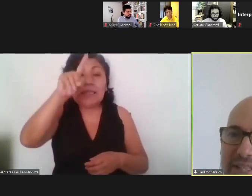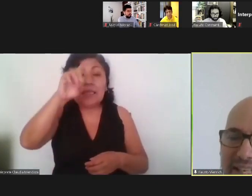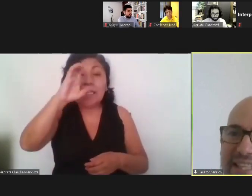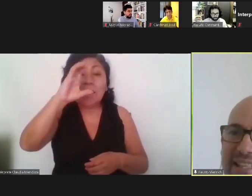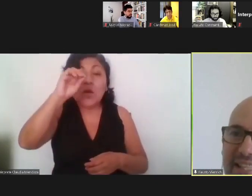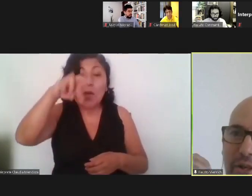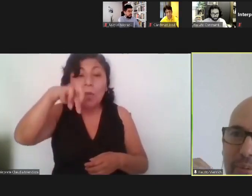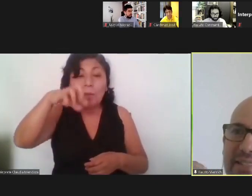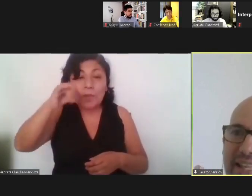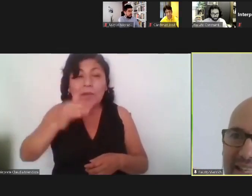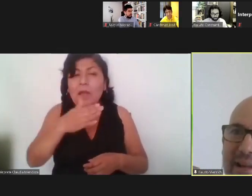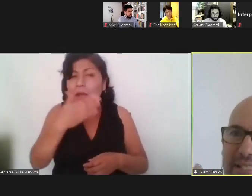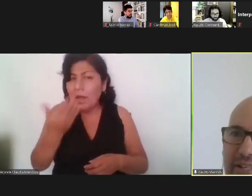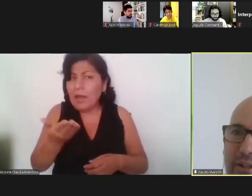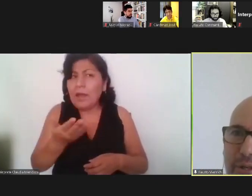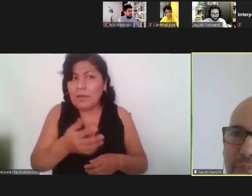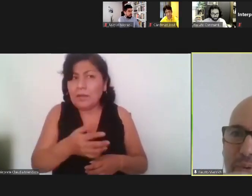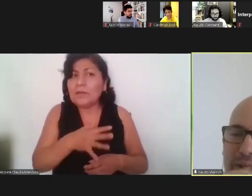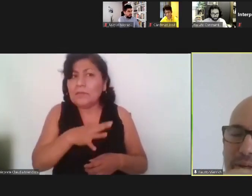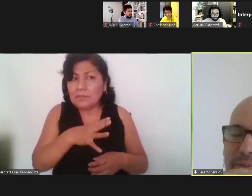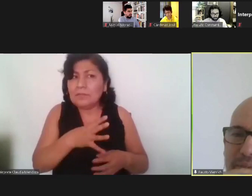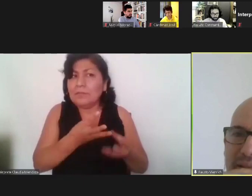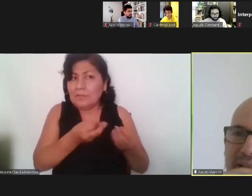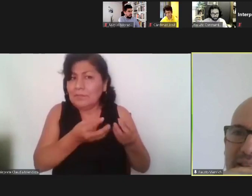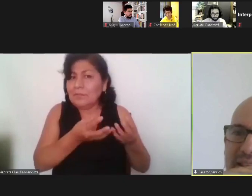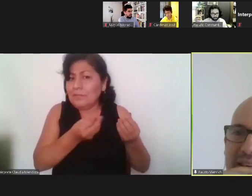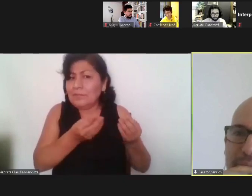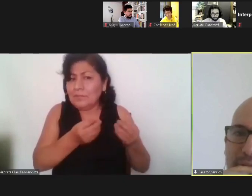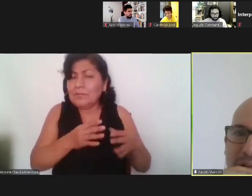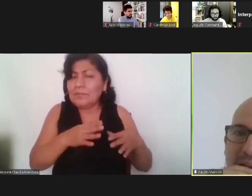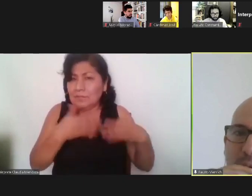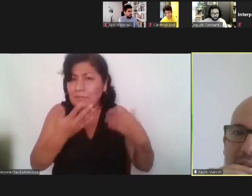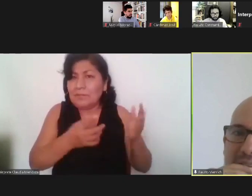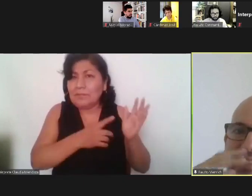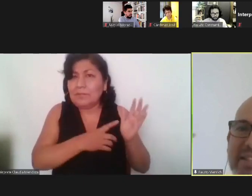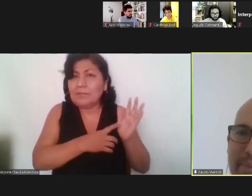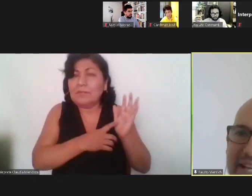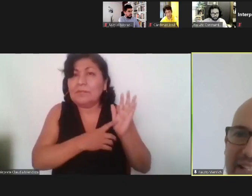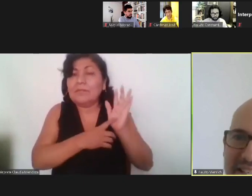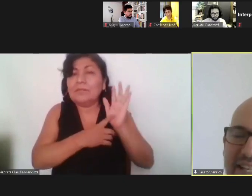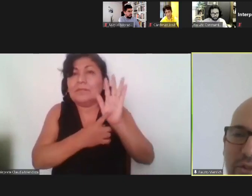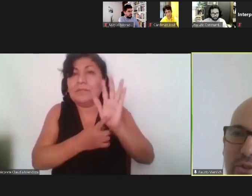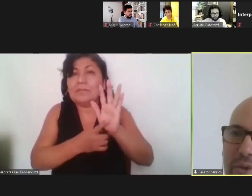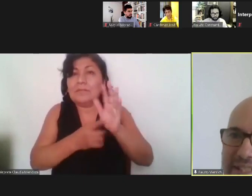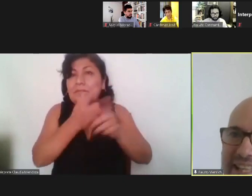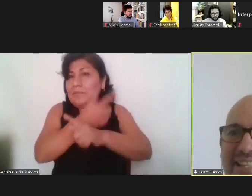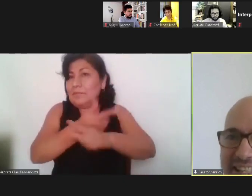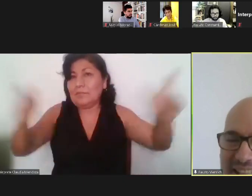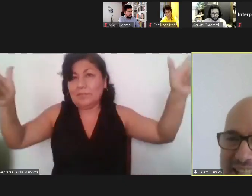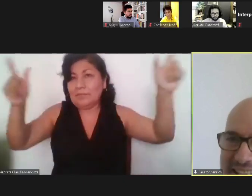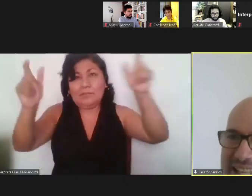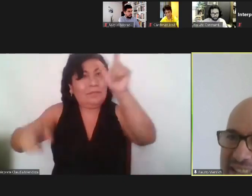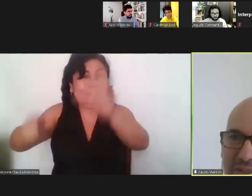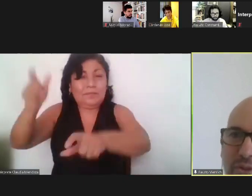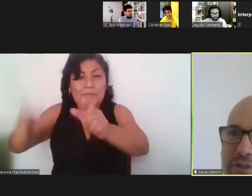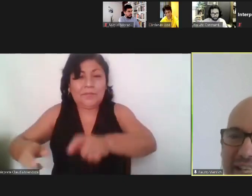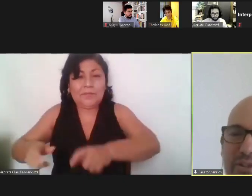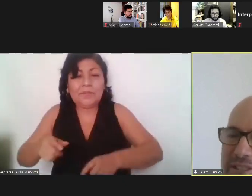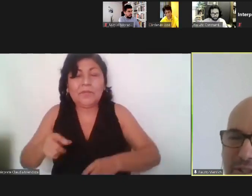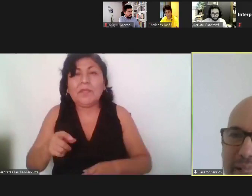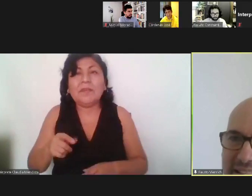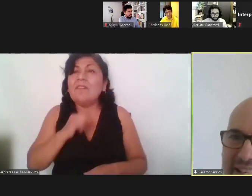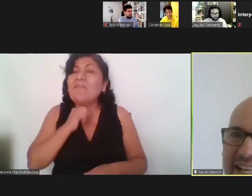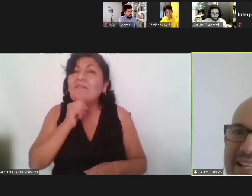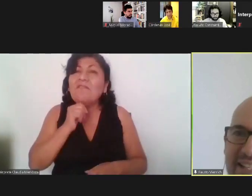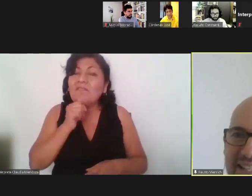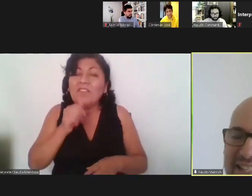número interesante de obras que ya han pasado al dominio público, y respecto a las cuales, si bien es cierto, no están digitalizadas, no